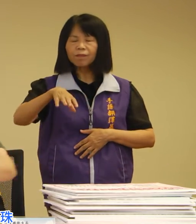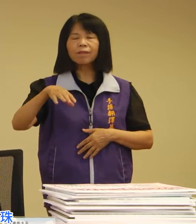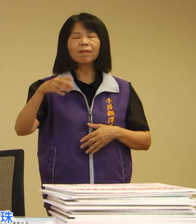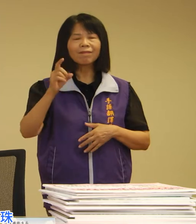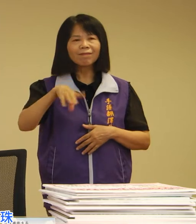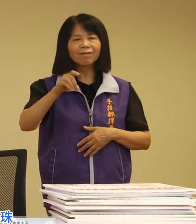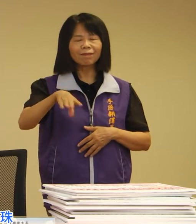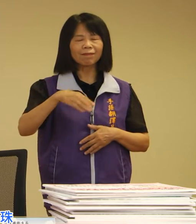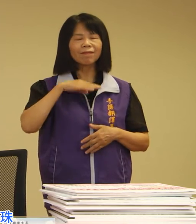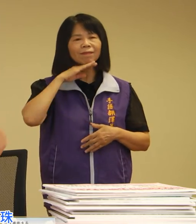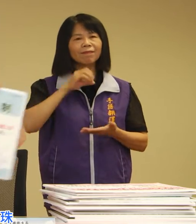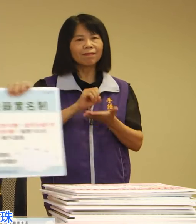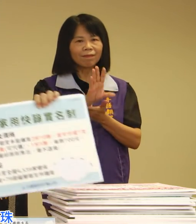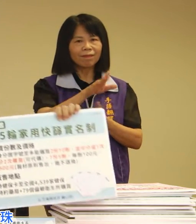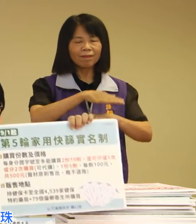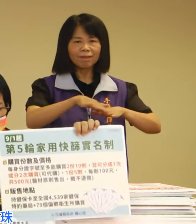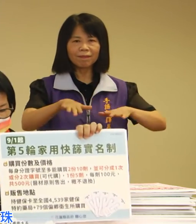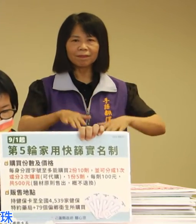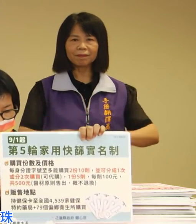告。